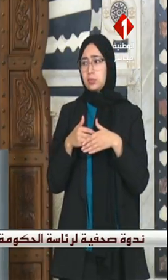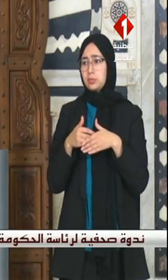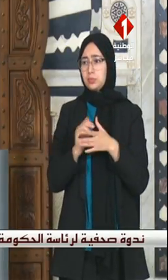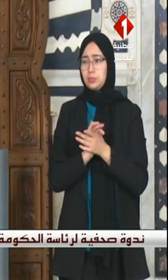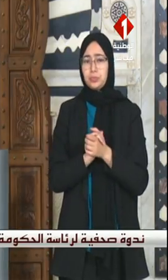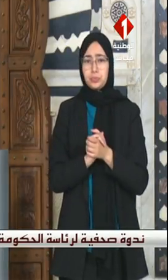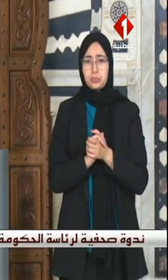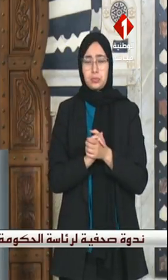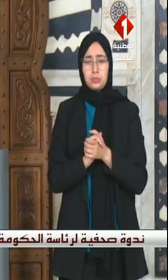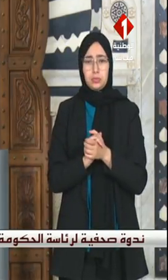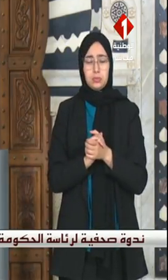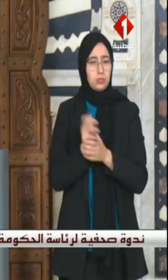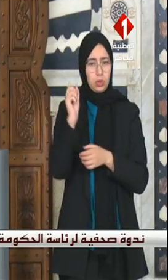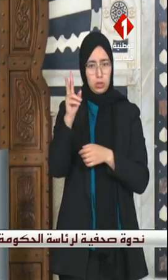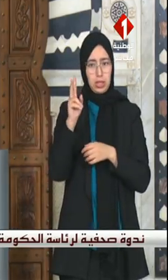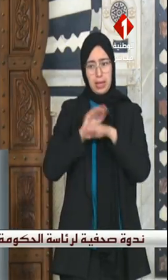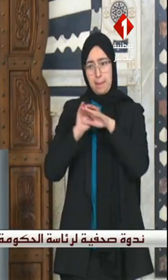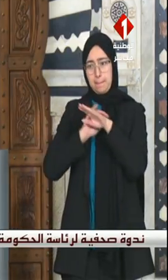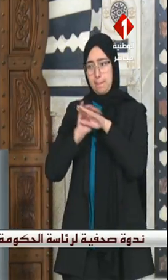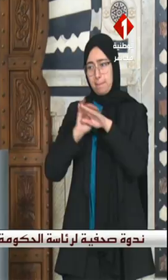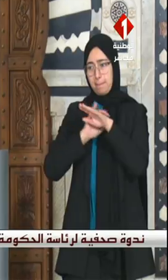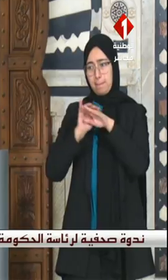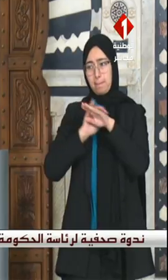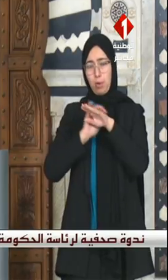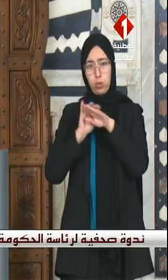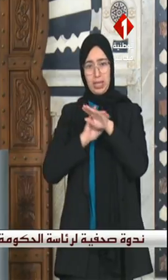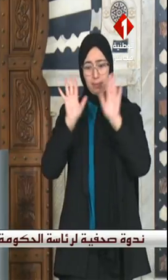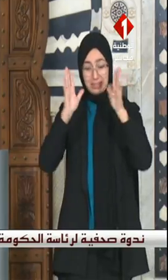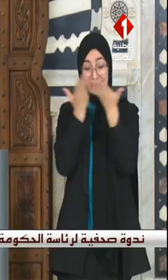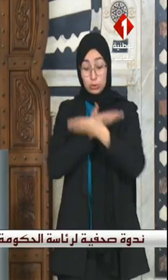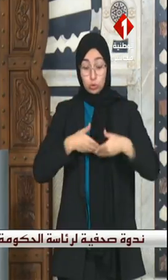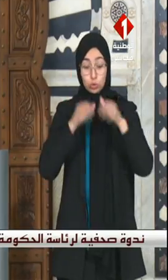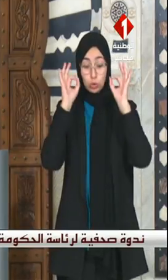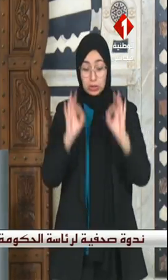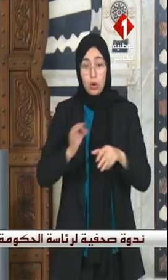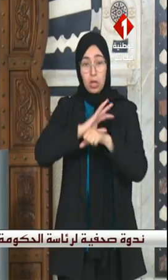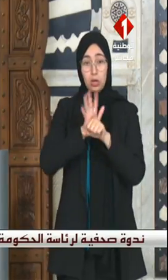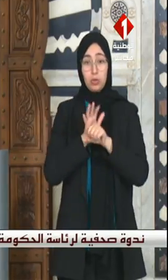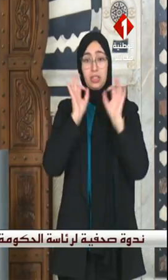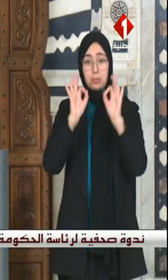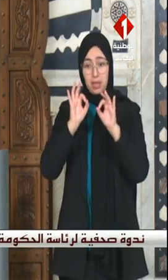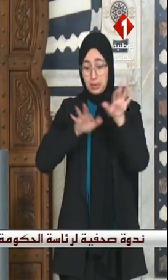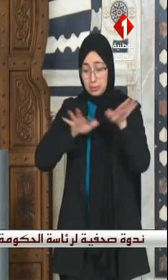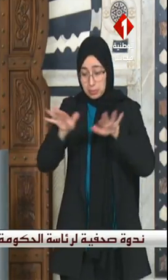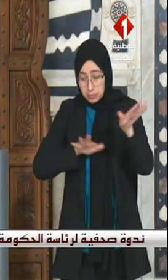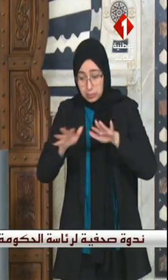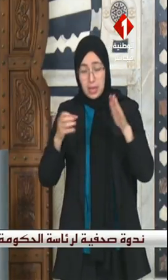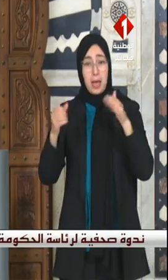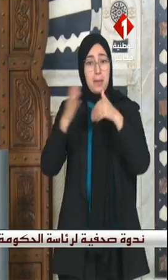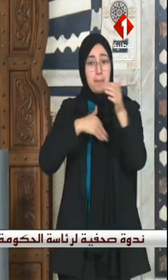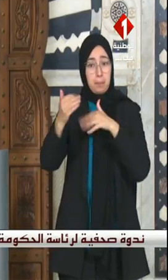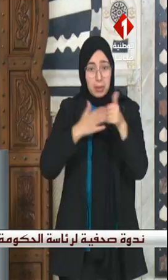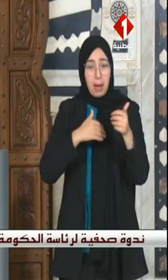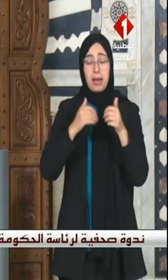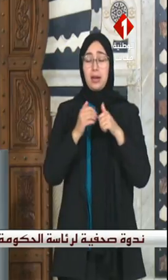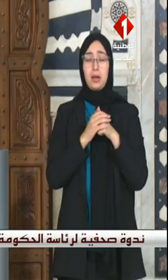بالنسبة لي أنا المداخلة متاعي باش تكون خاصة على الوضع الوبائي، بالنسبة أي إجراء في التحضيرات